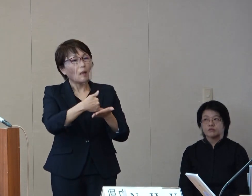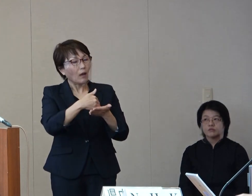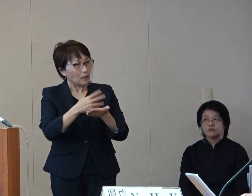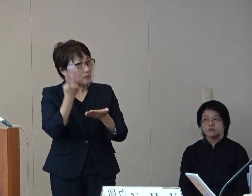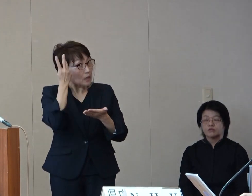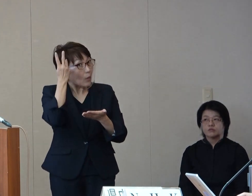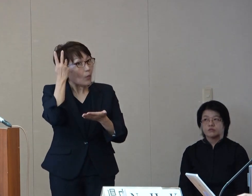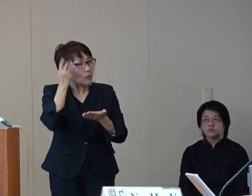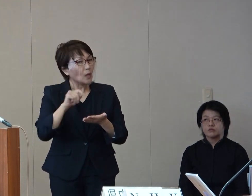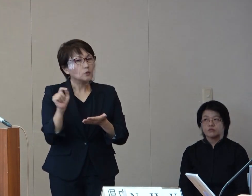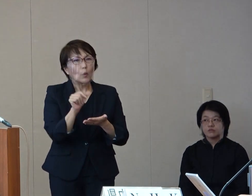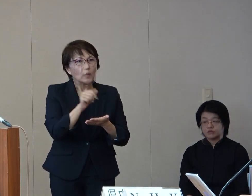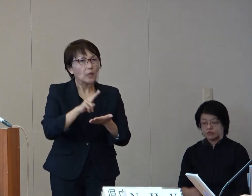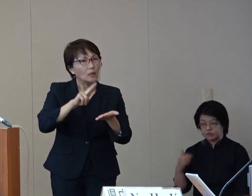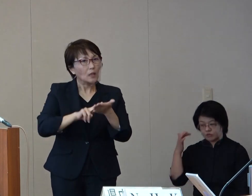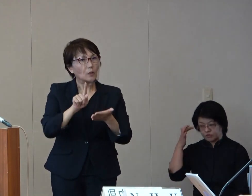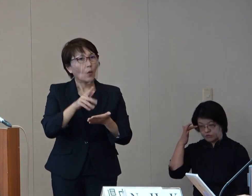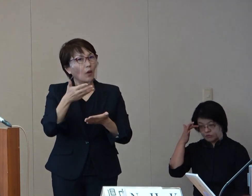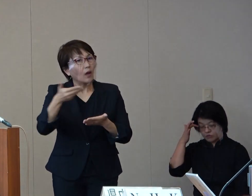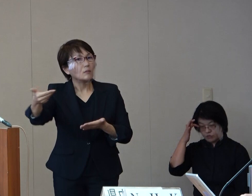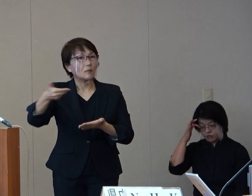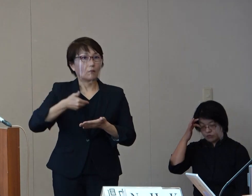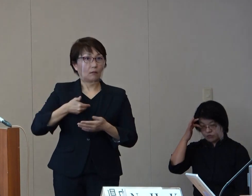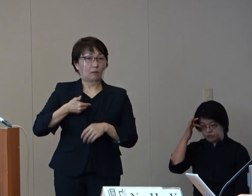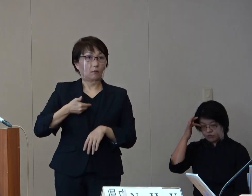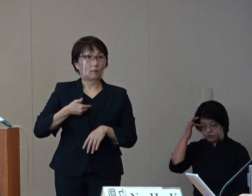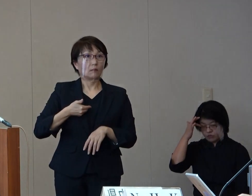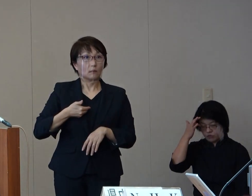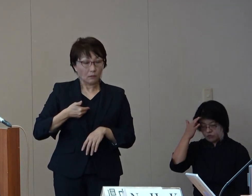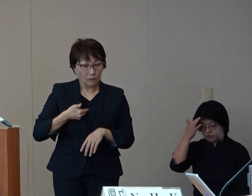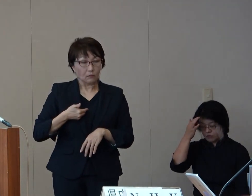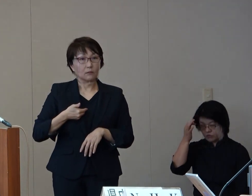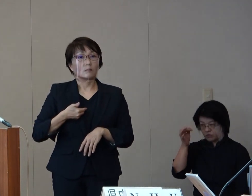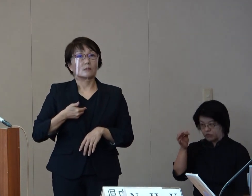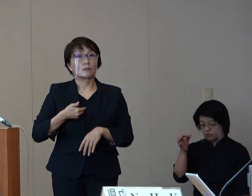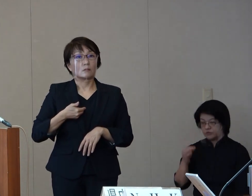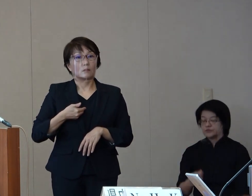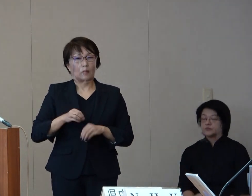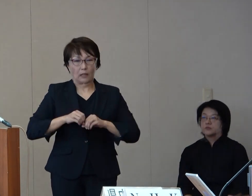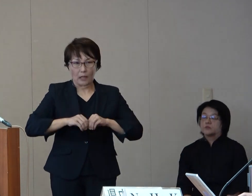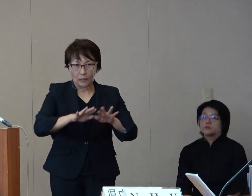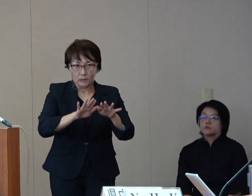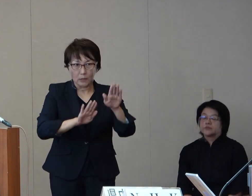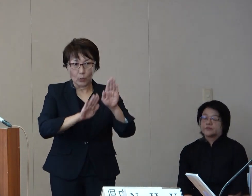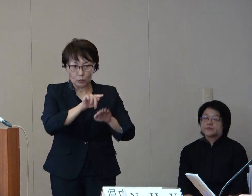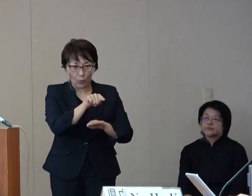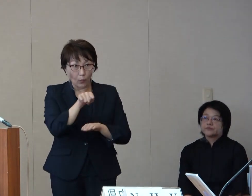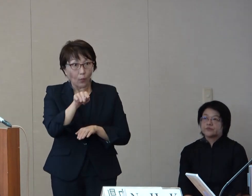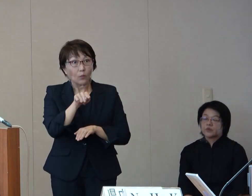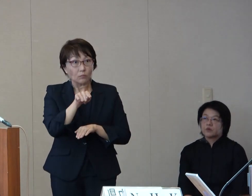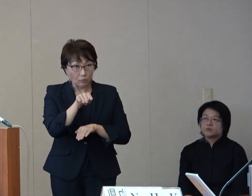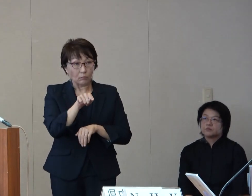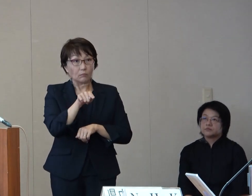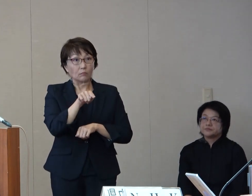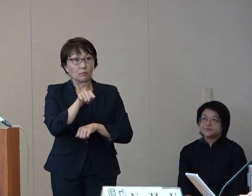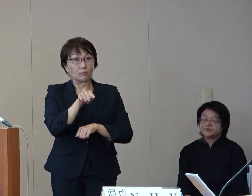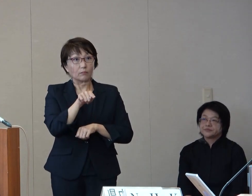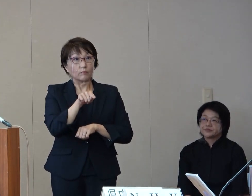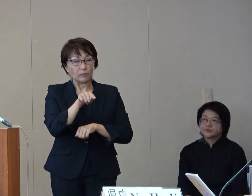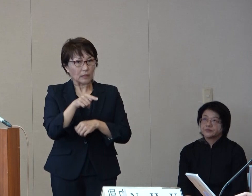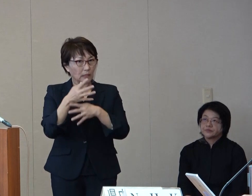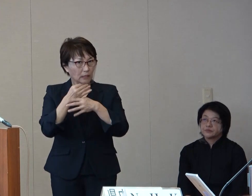here サターぞいうことがありましたのでまあそのような感染の状況とこの